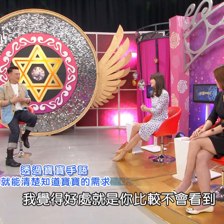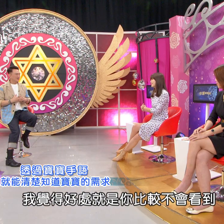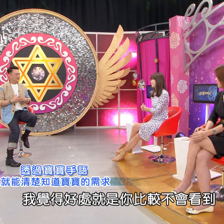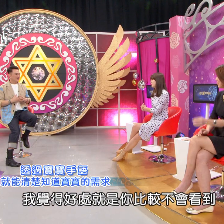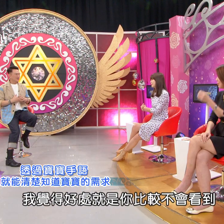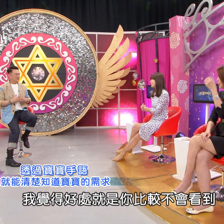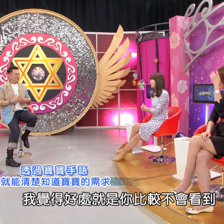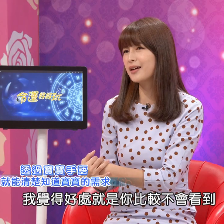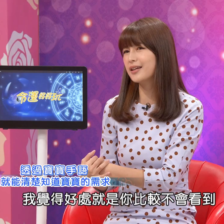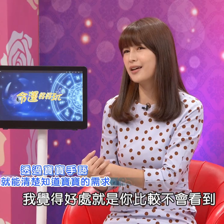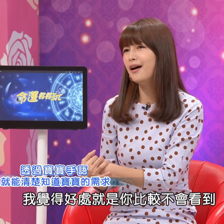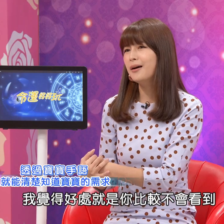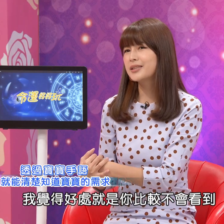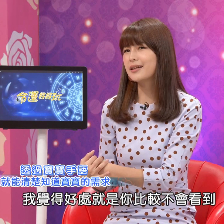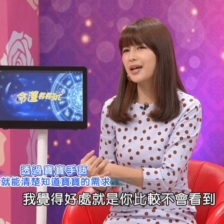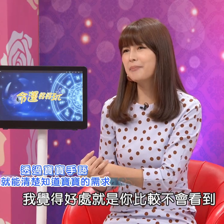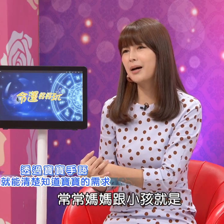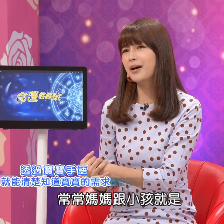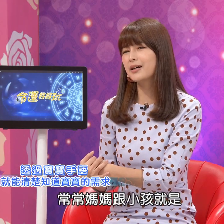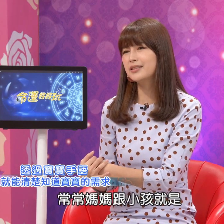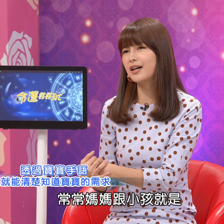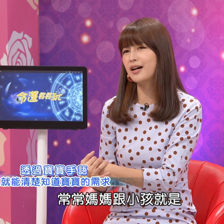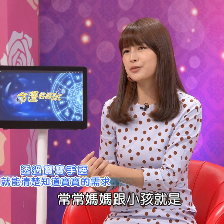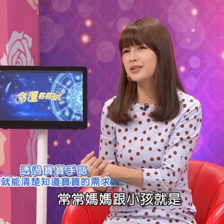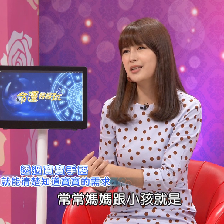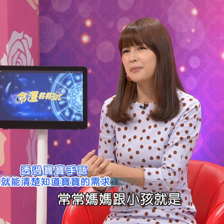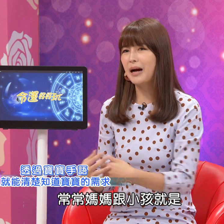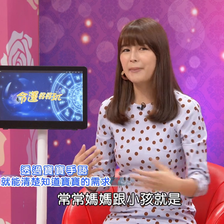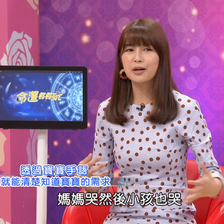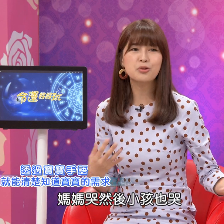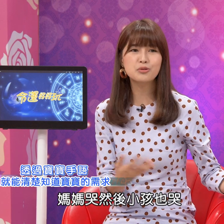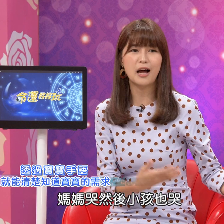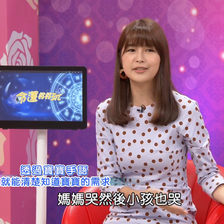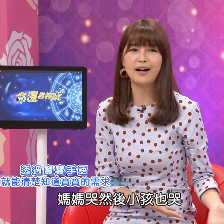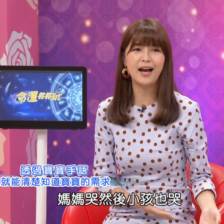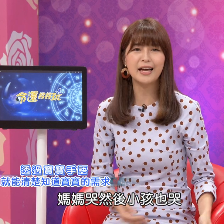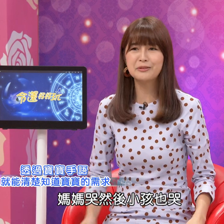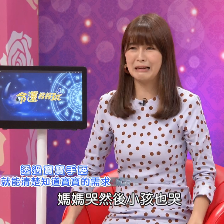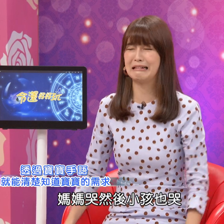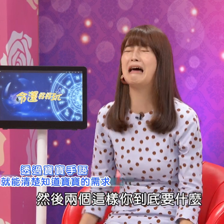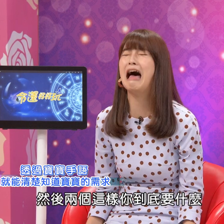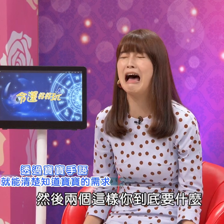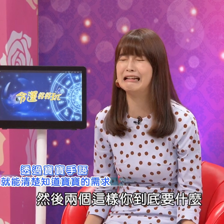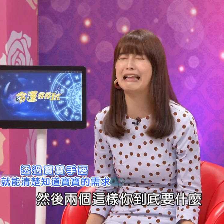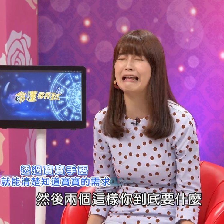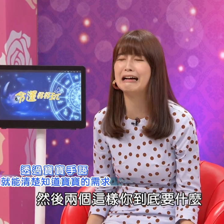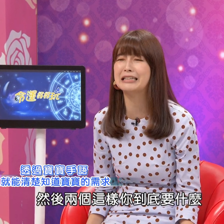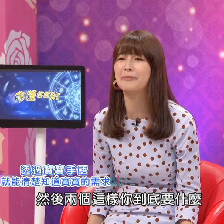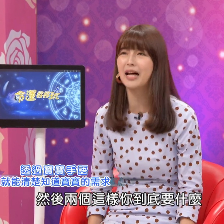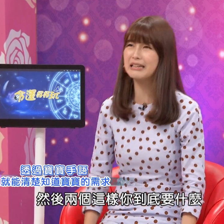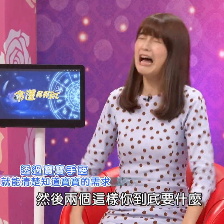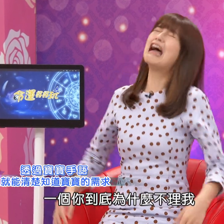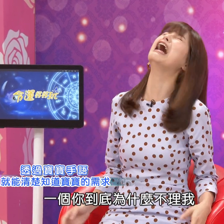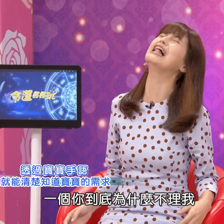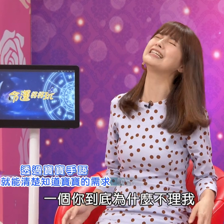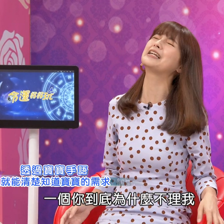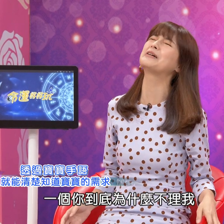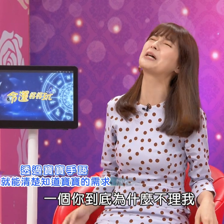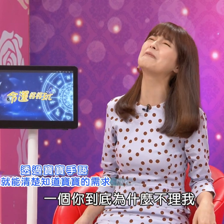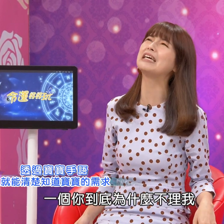妳比較不會看到常常媽媽跟小孩就是媽媽哭然後小孩也哭然後妳講妳到底要什麼妳到底為什麼不理